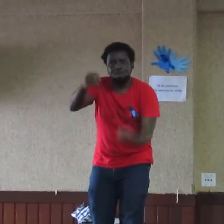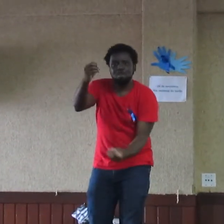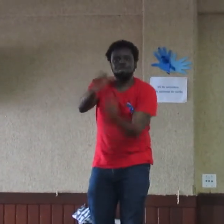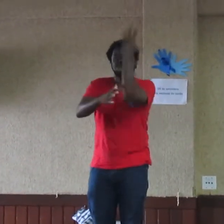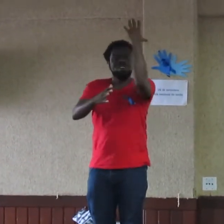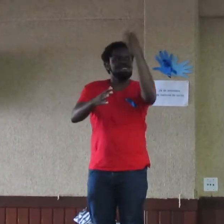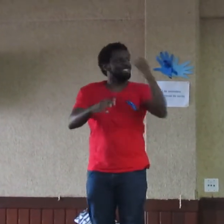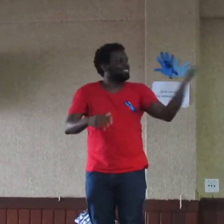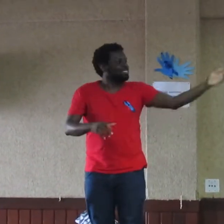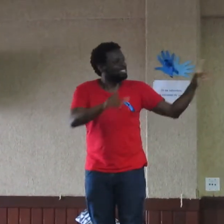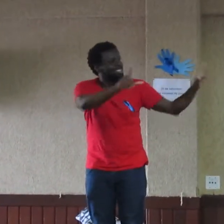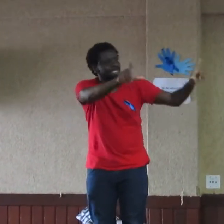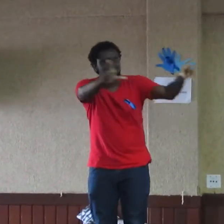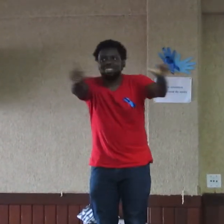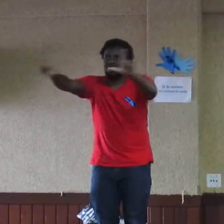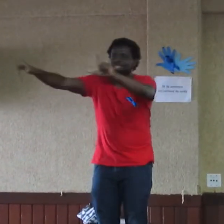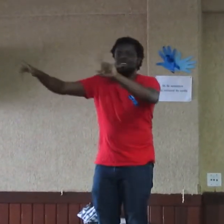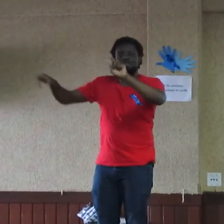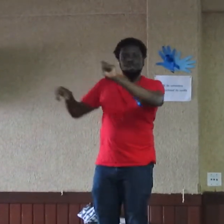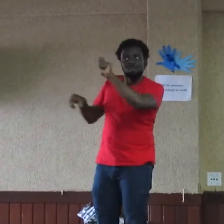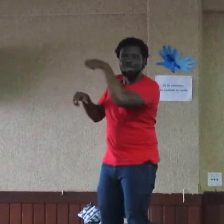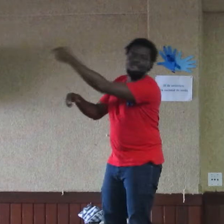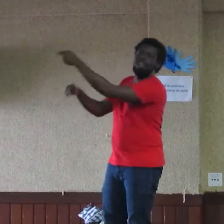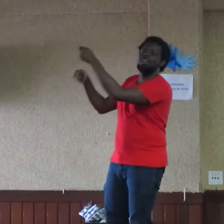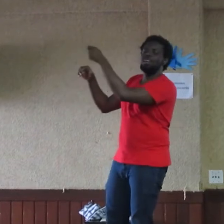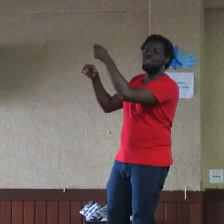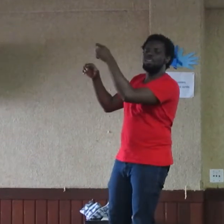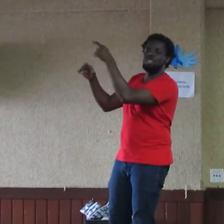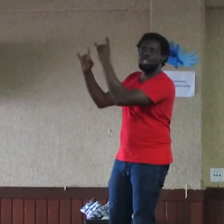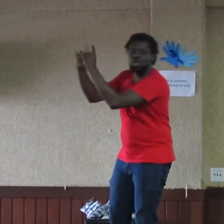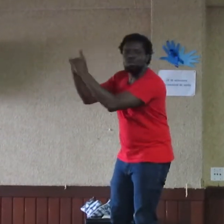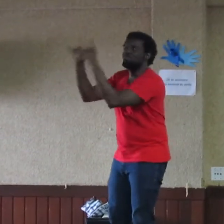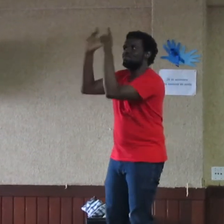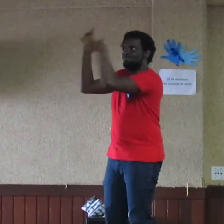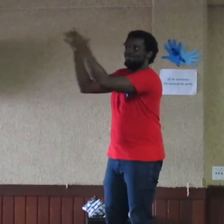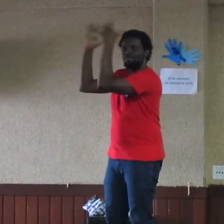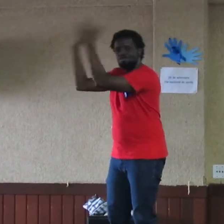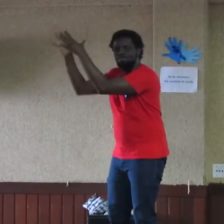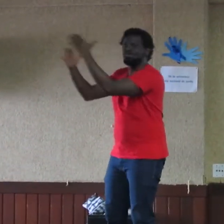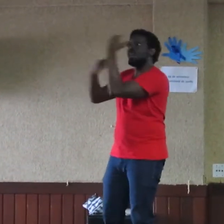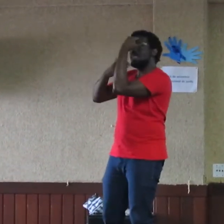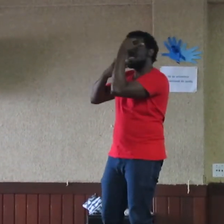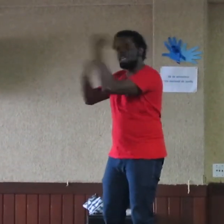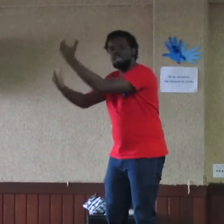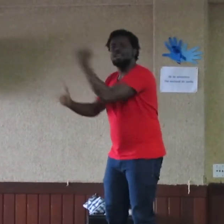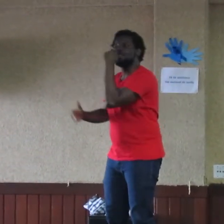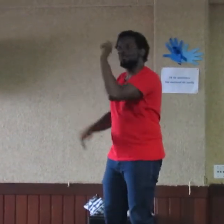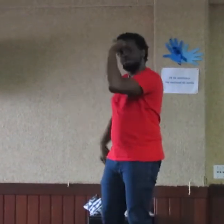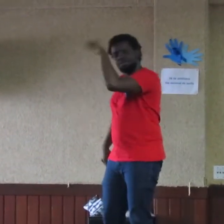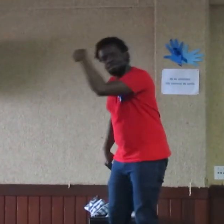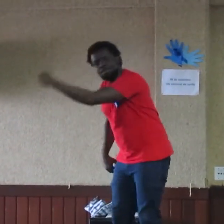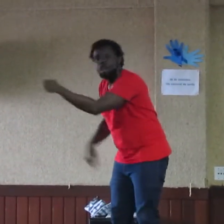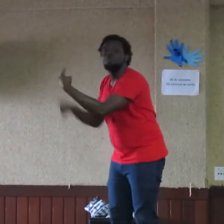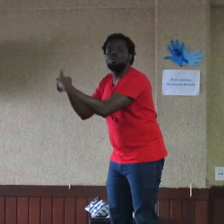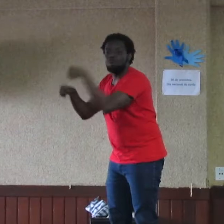diferentes disciplinas, português, matemática e etc. E aí a gente podemos começar a perceber